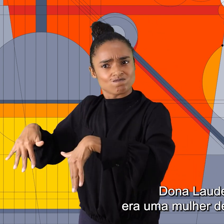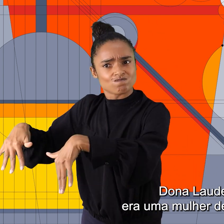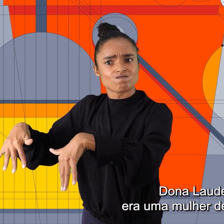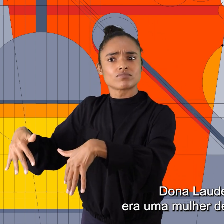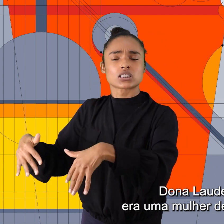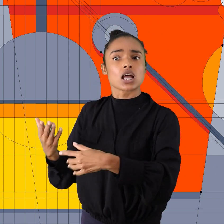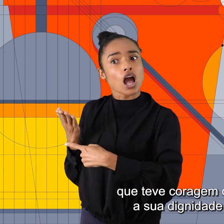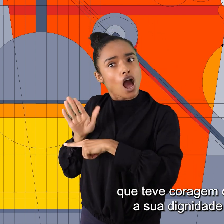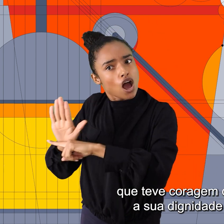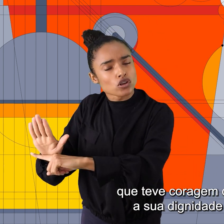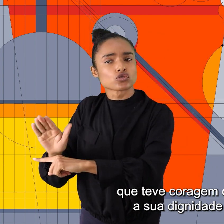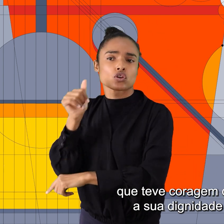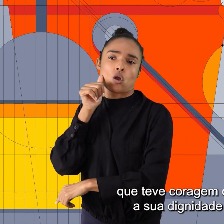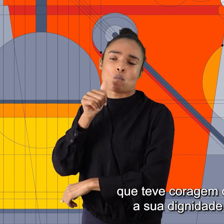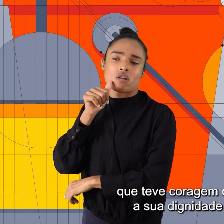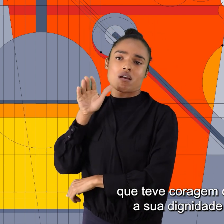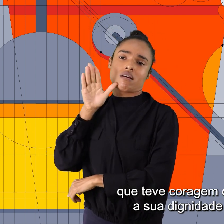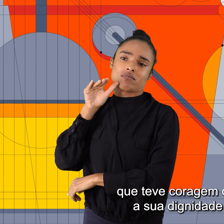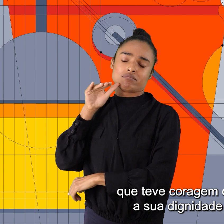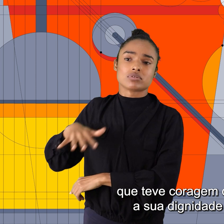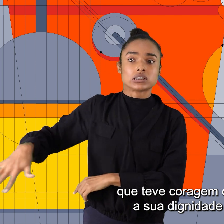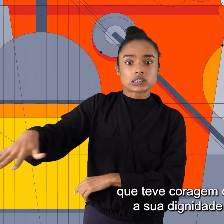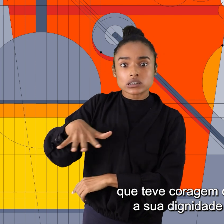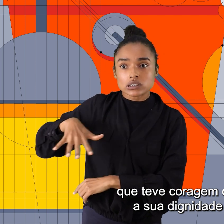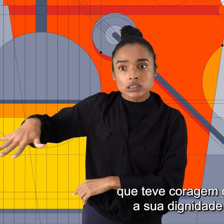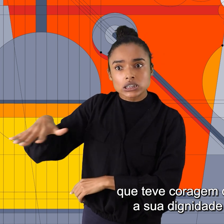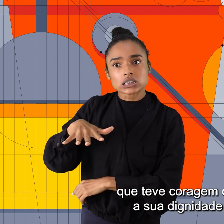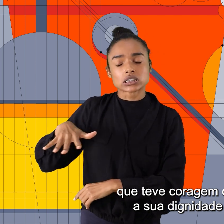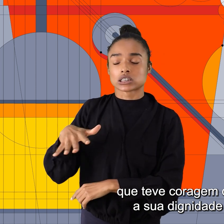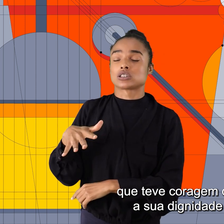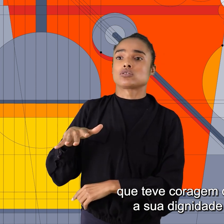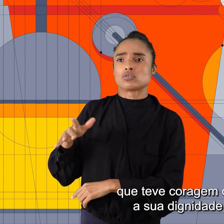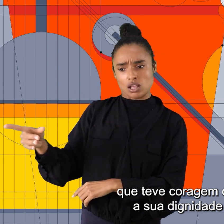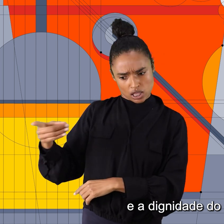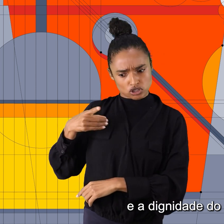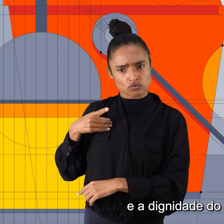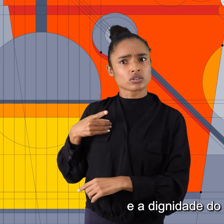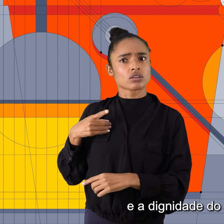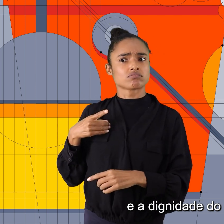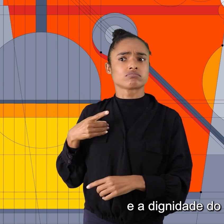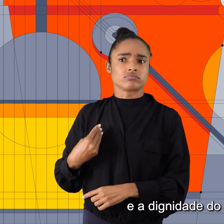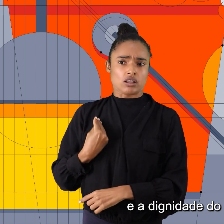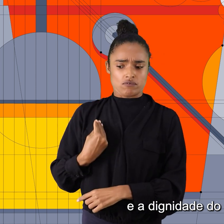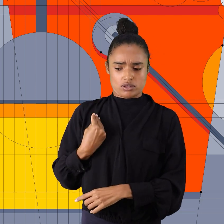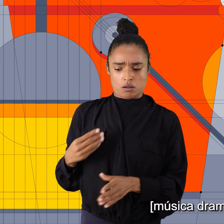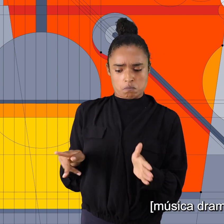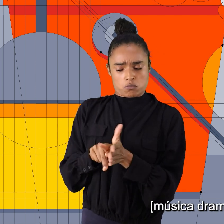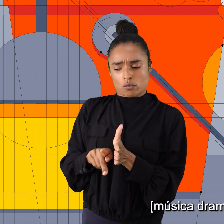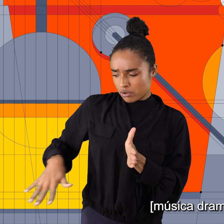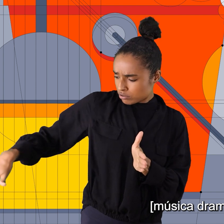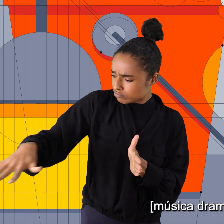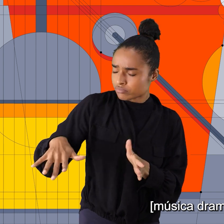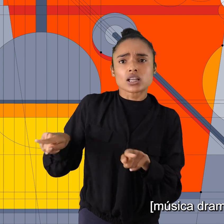de coragem, que teve coragem de defender a sua dignidade pessoal e a dignidade do seu povo.